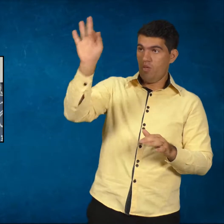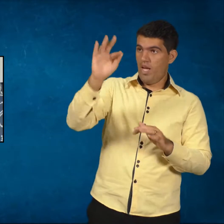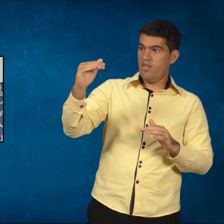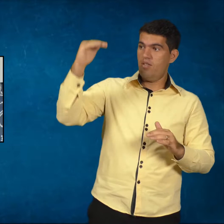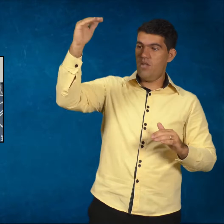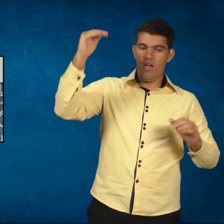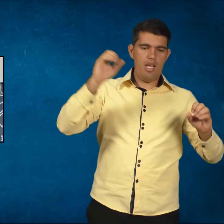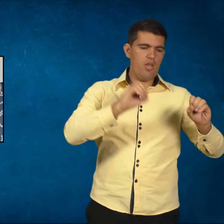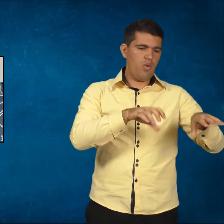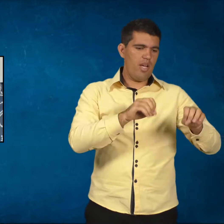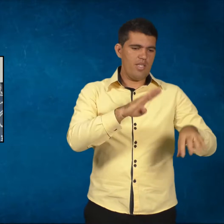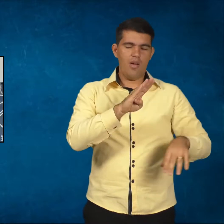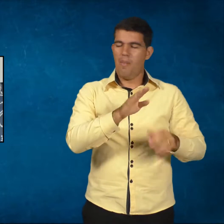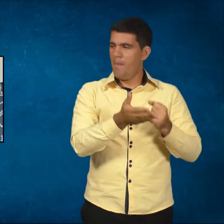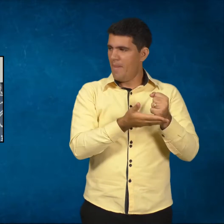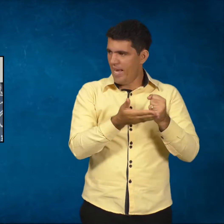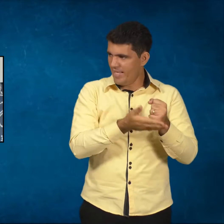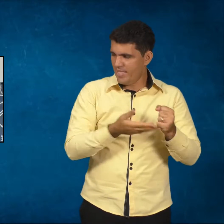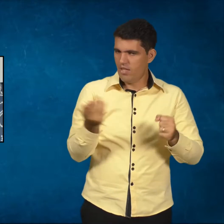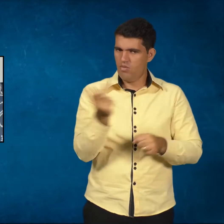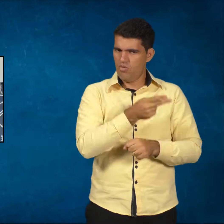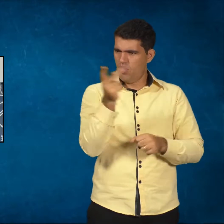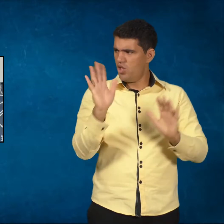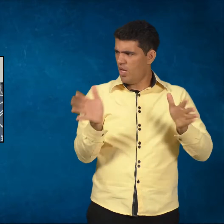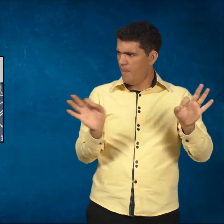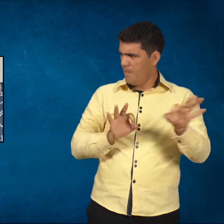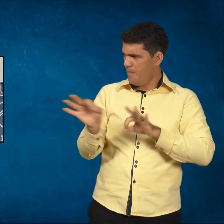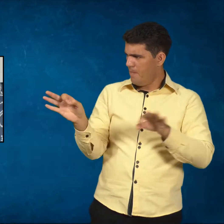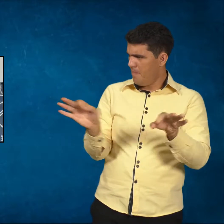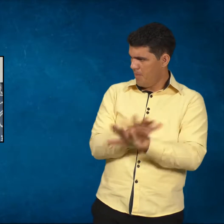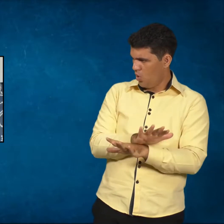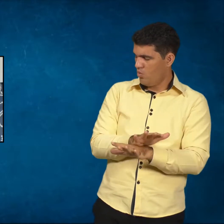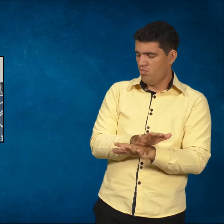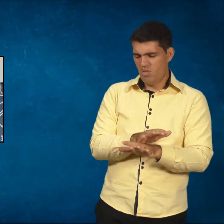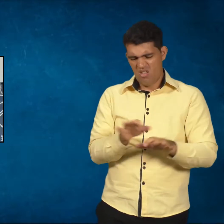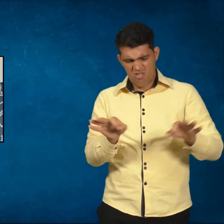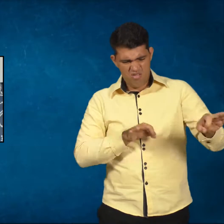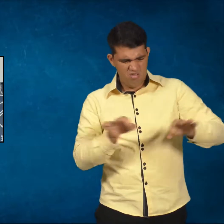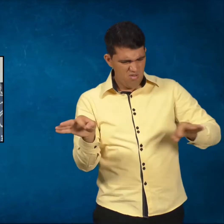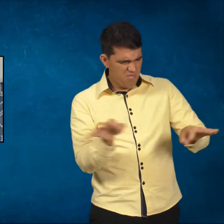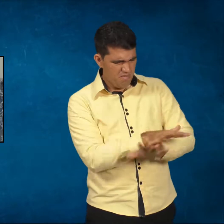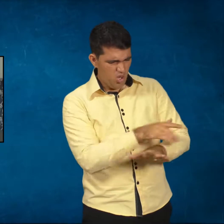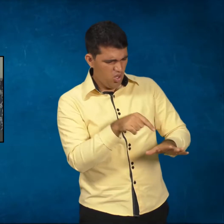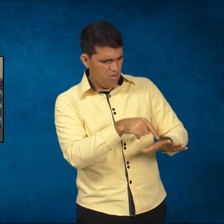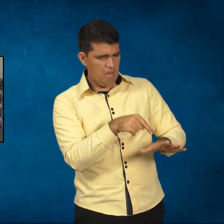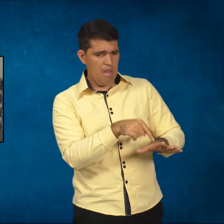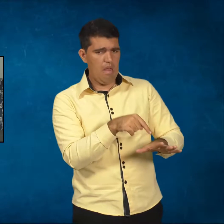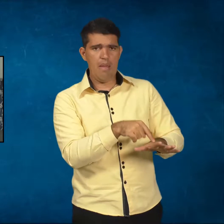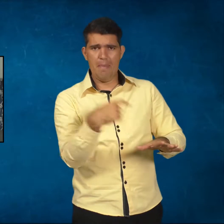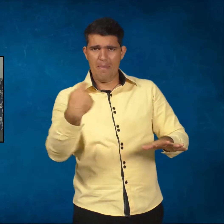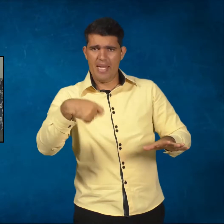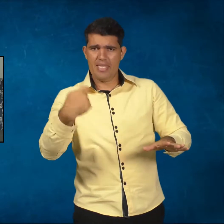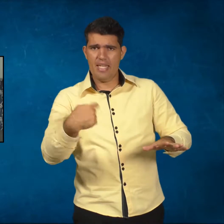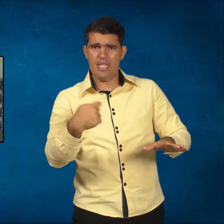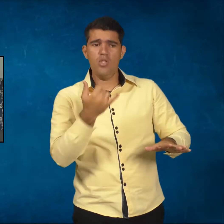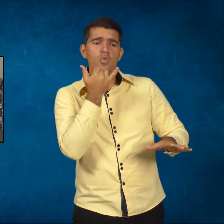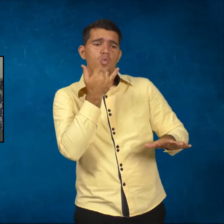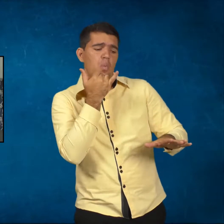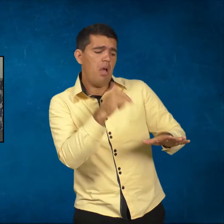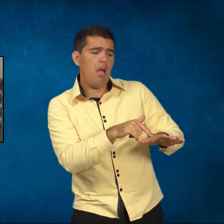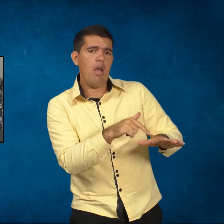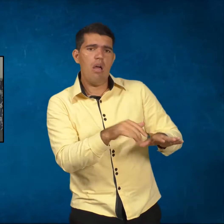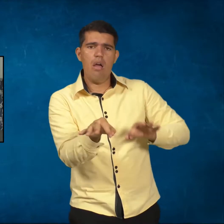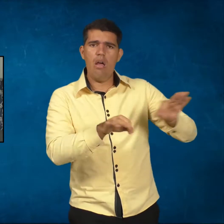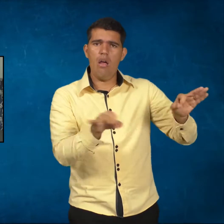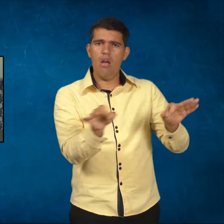básica. Mas essa máxima não estar preparado, nós também não podemos mais se pautar nela. Porque uma mãe, quando vai